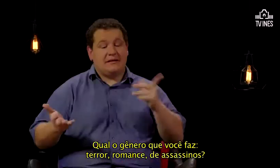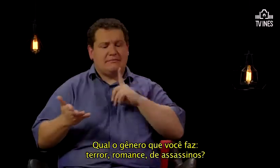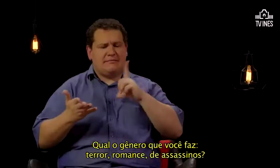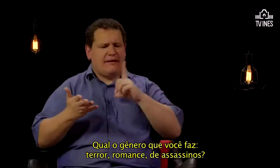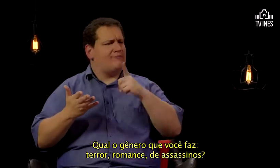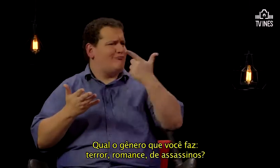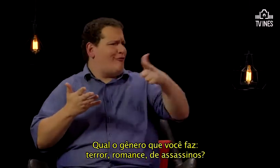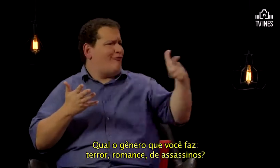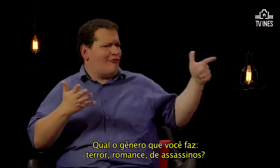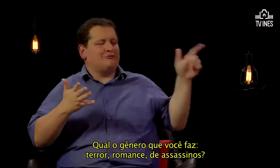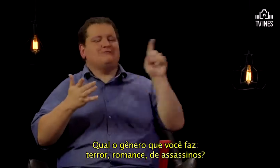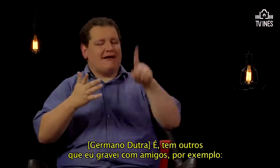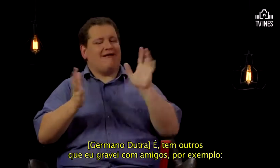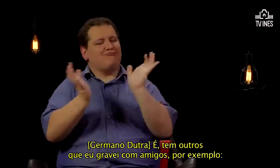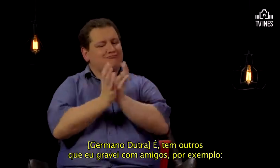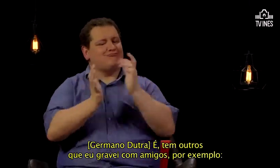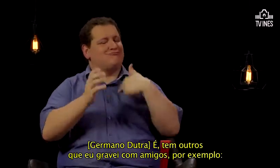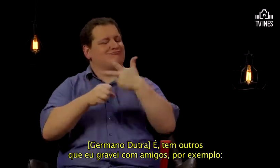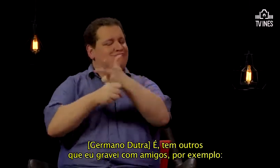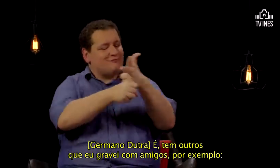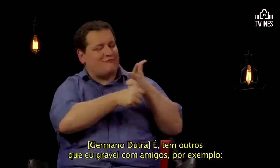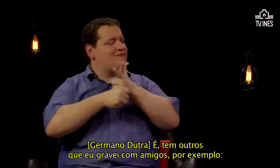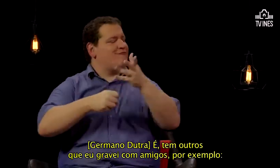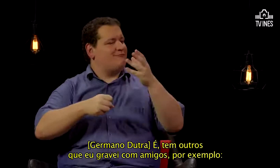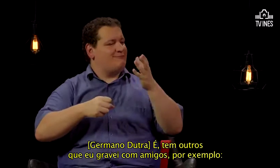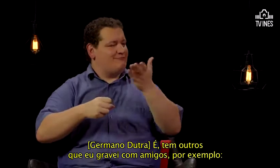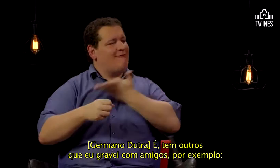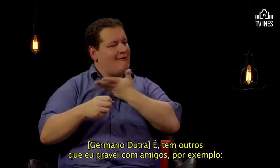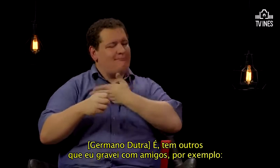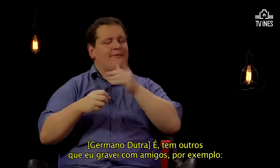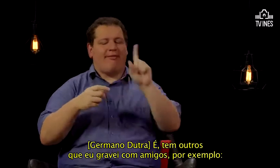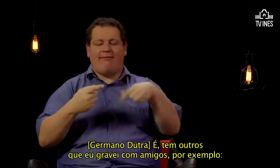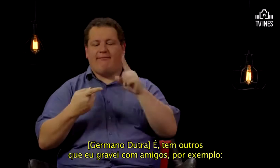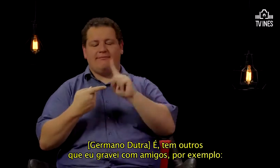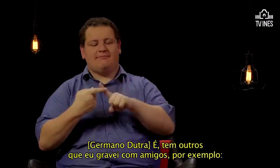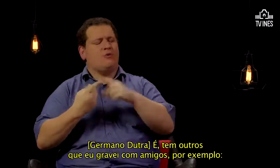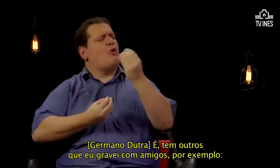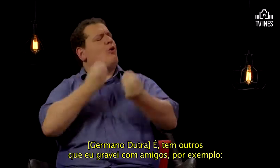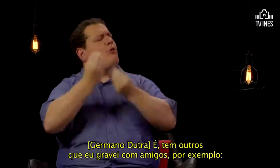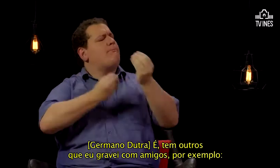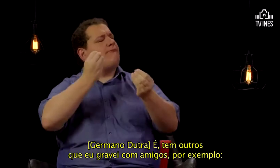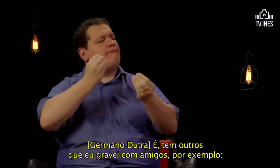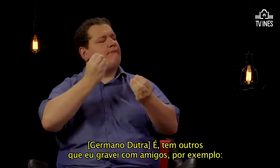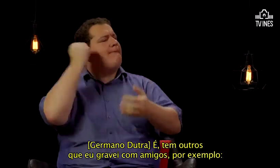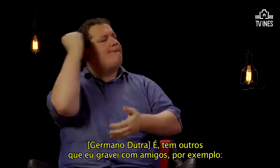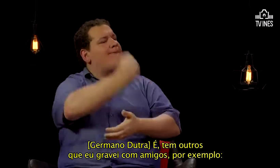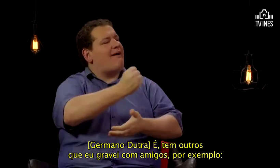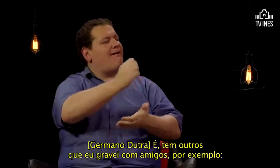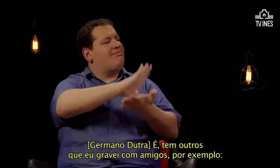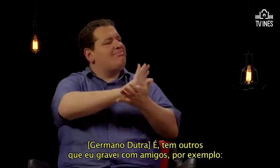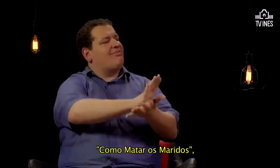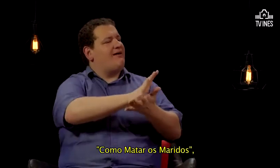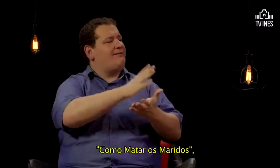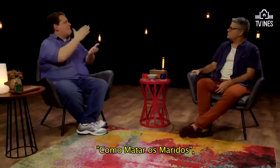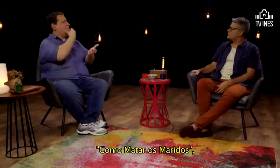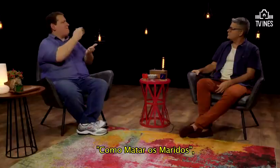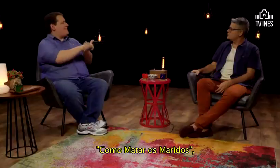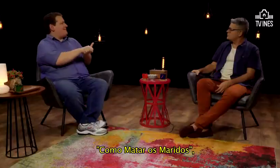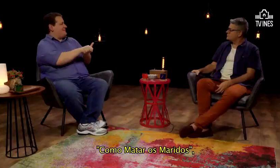assassinos? É, tem outros que eu gravei com amigos, que são, por exemplo, Como Matar os